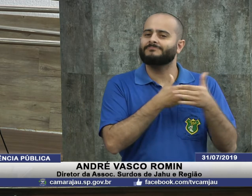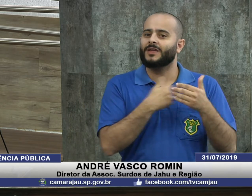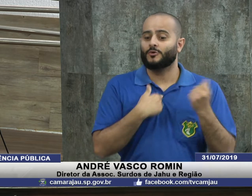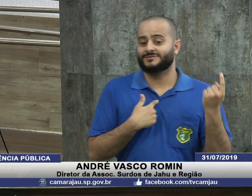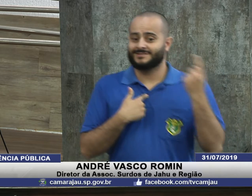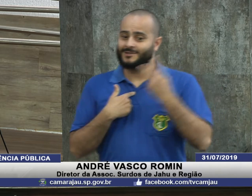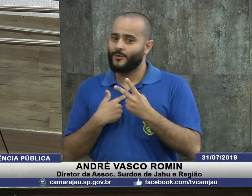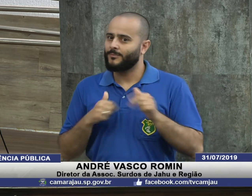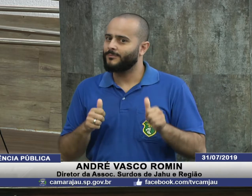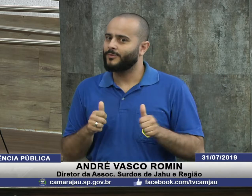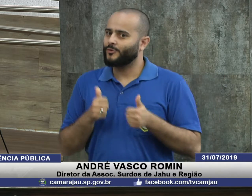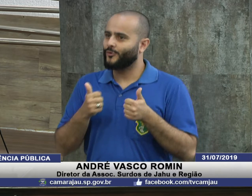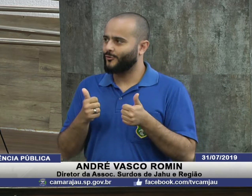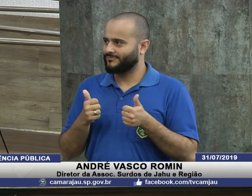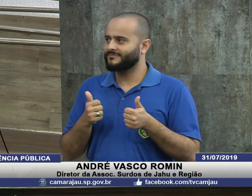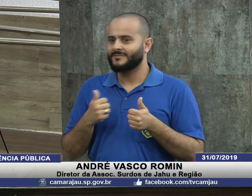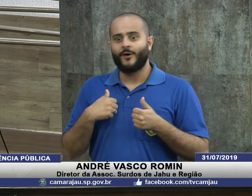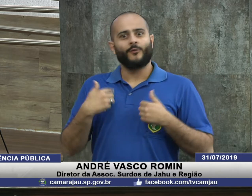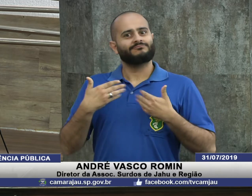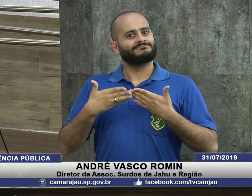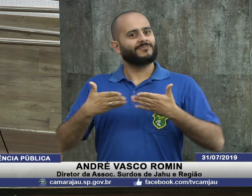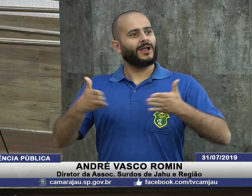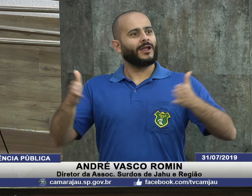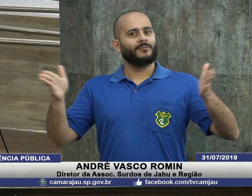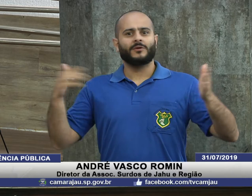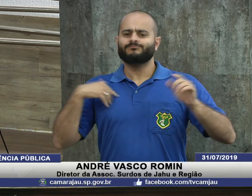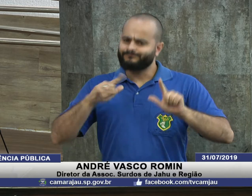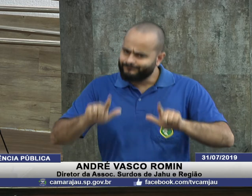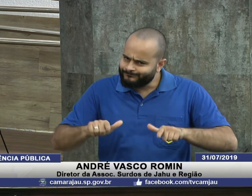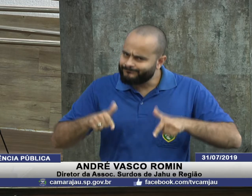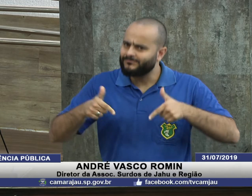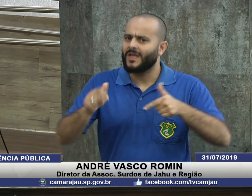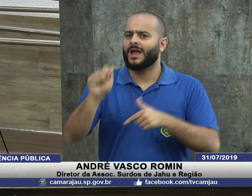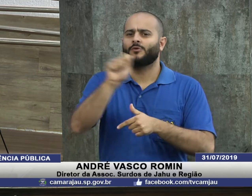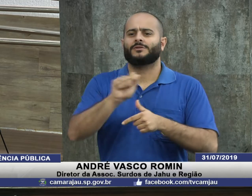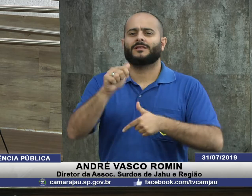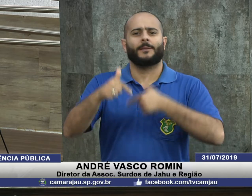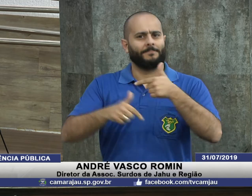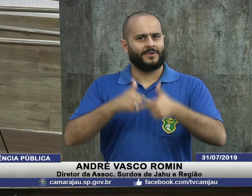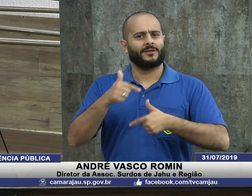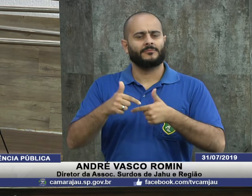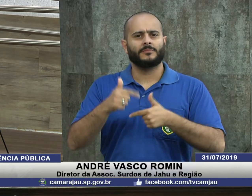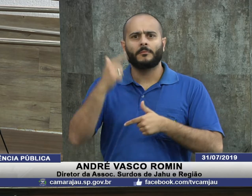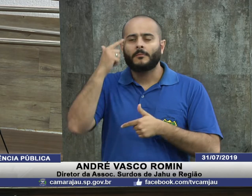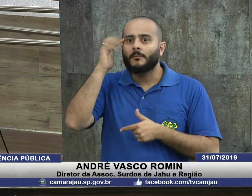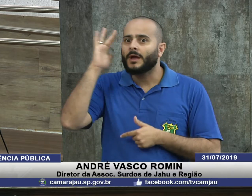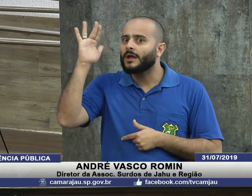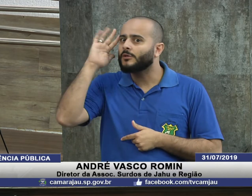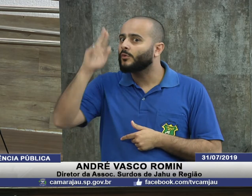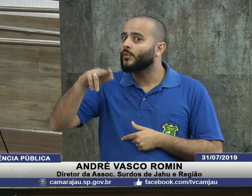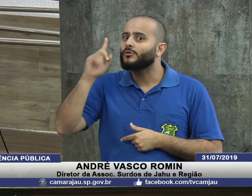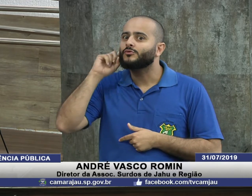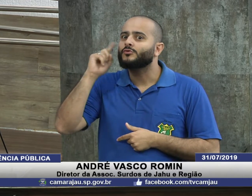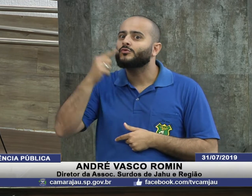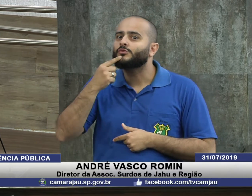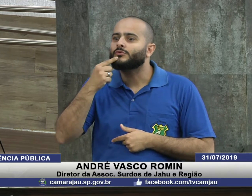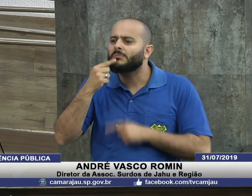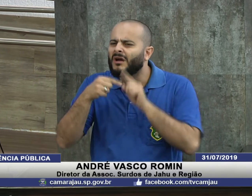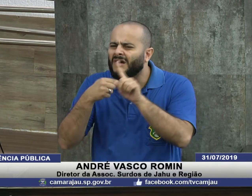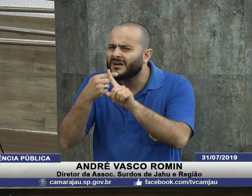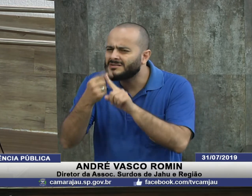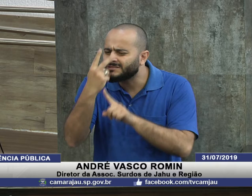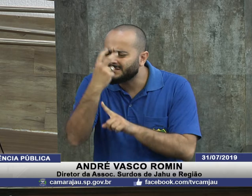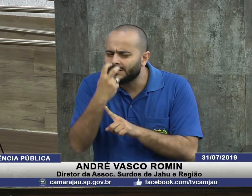mãe surdos, né? Sou a segunda geração de surdos dentro da minha família, e isso é um motivo de orgulho para a gente.